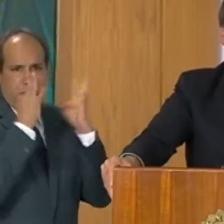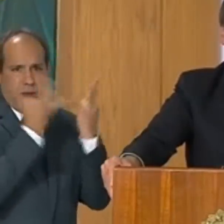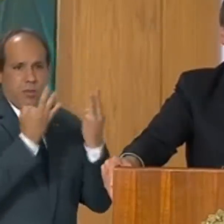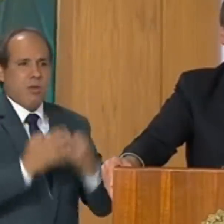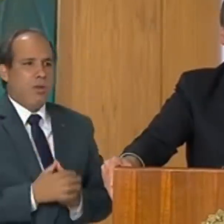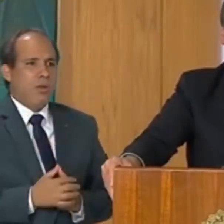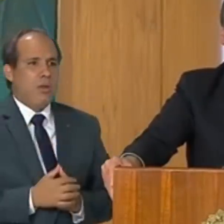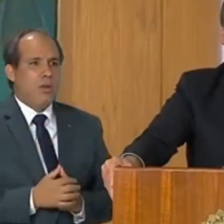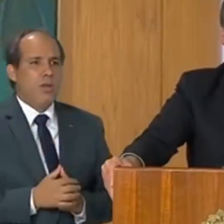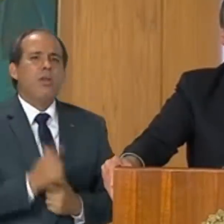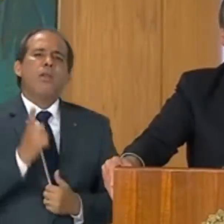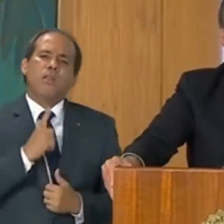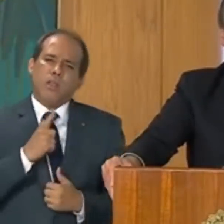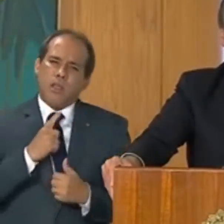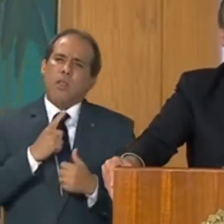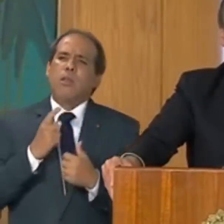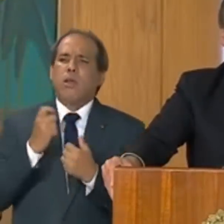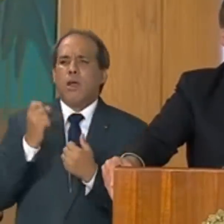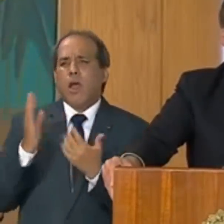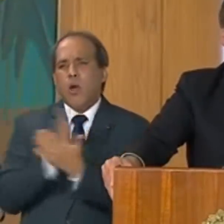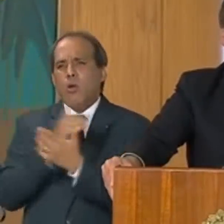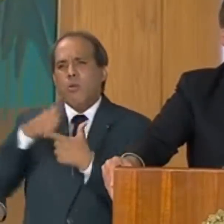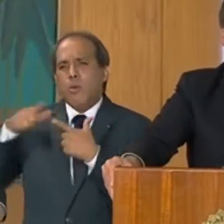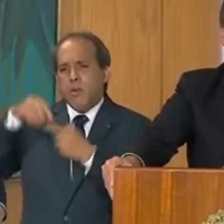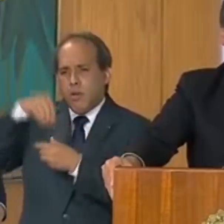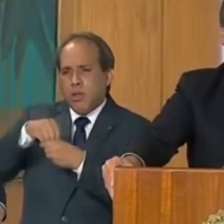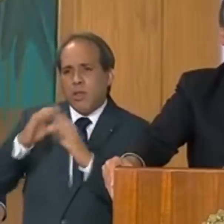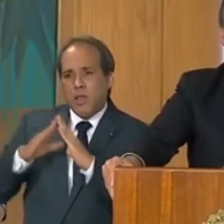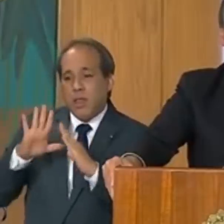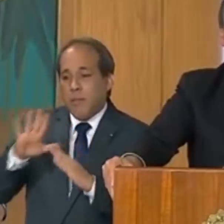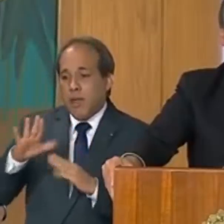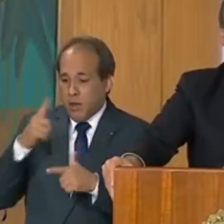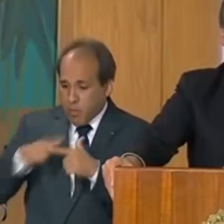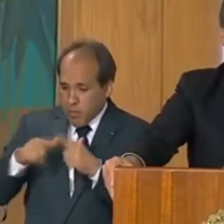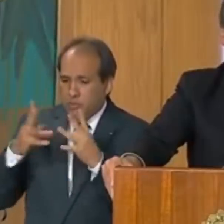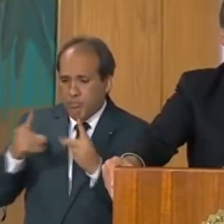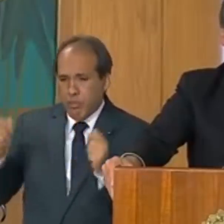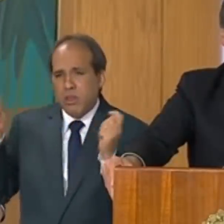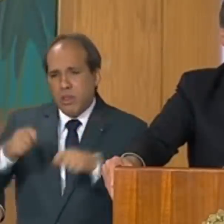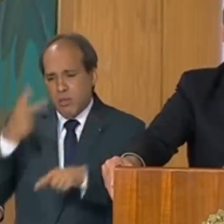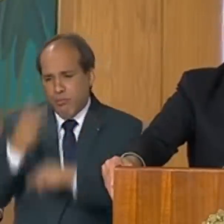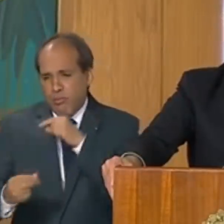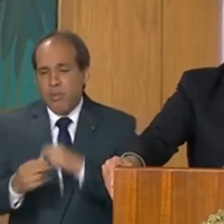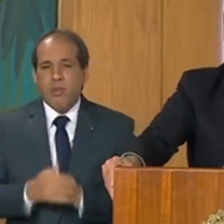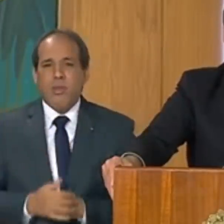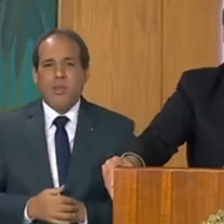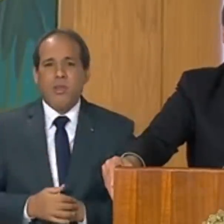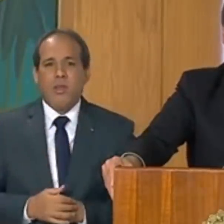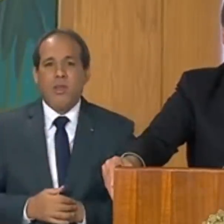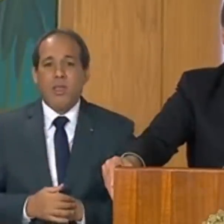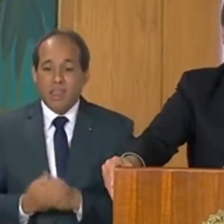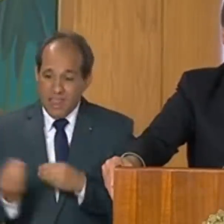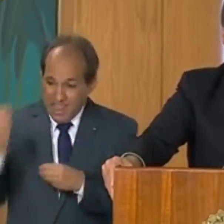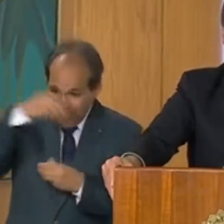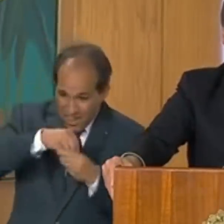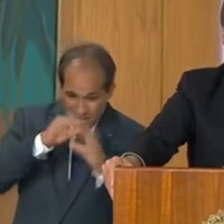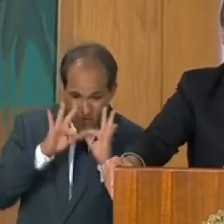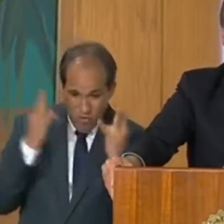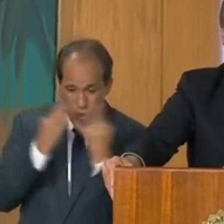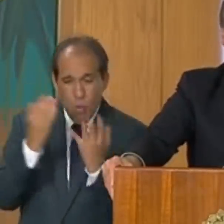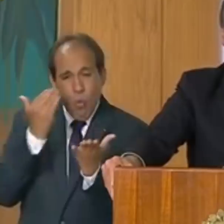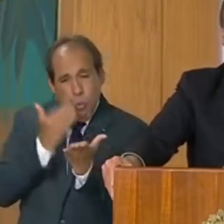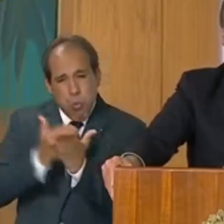Muitos de nós temos problemas em casa, mas problemas são superados. E lá começa a sua força para você